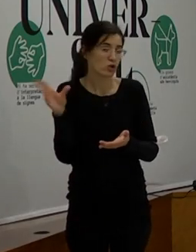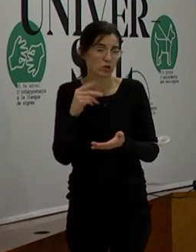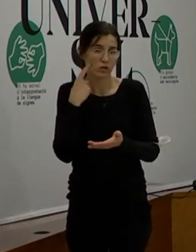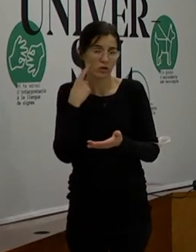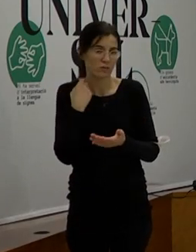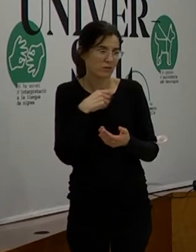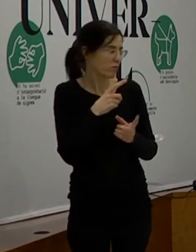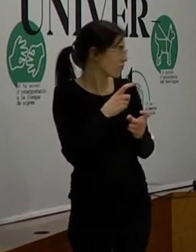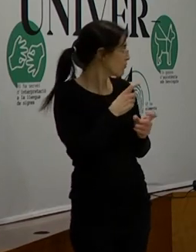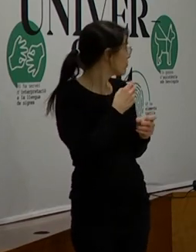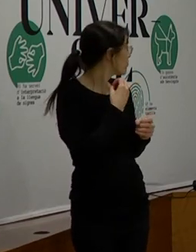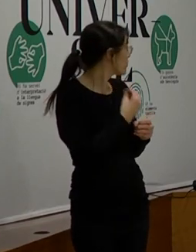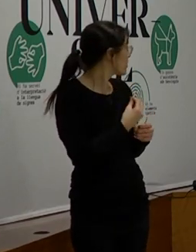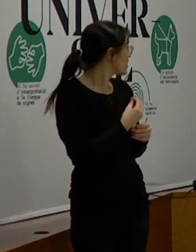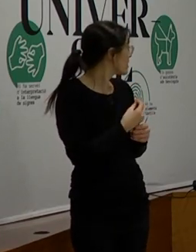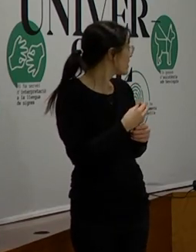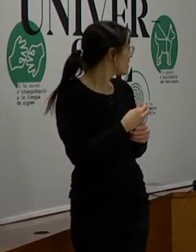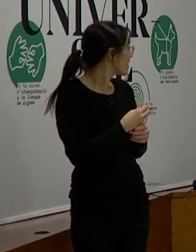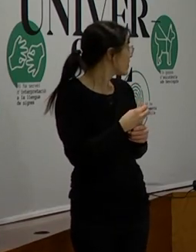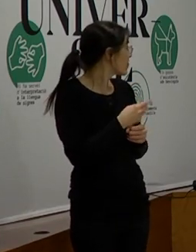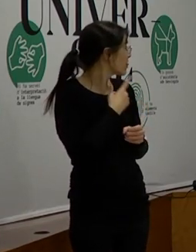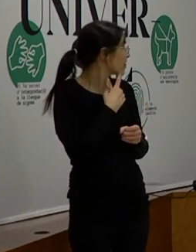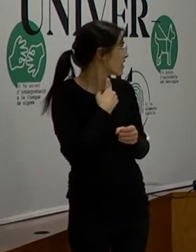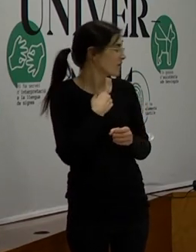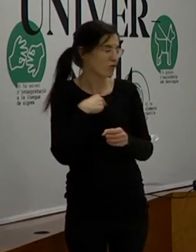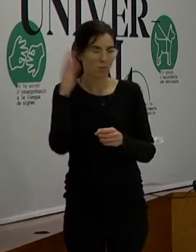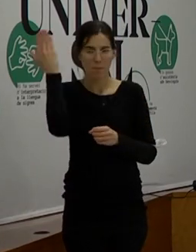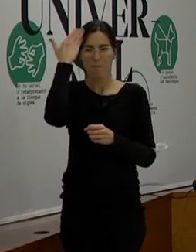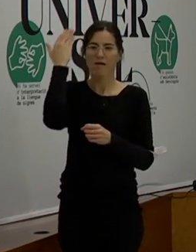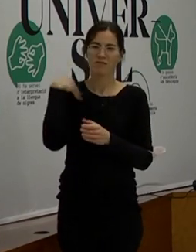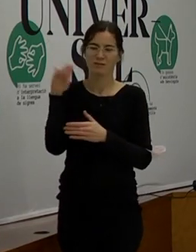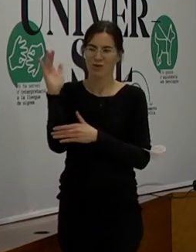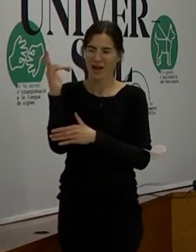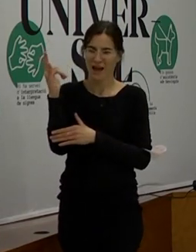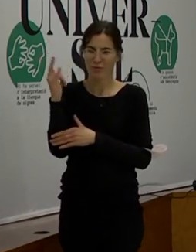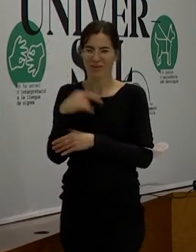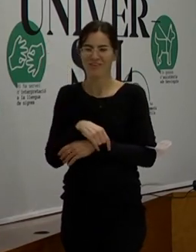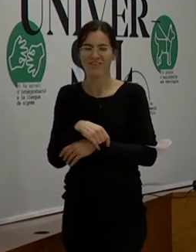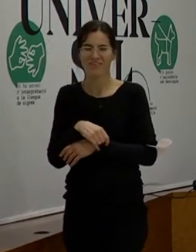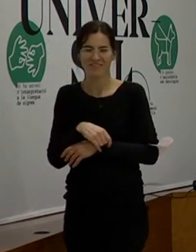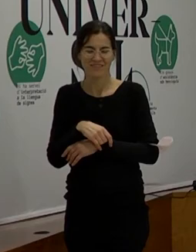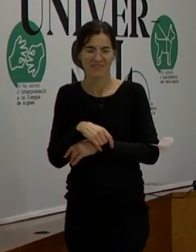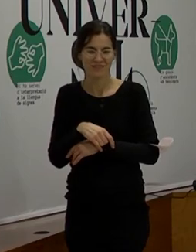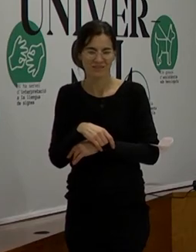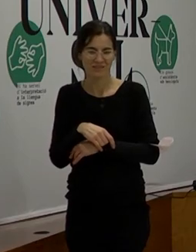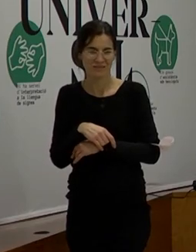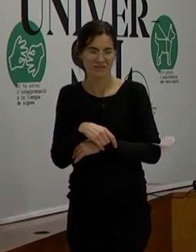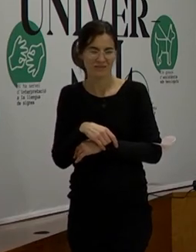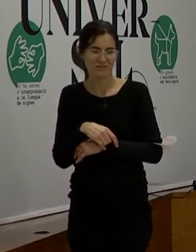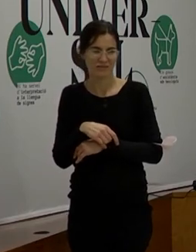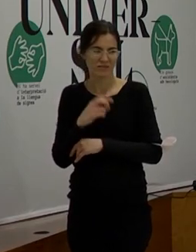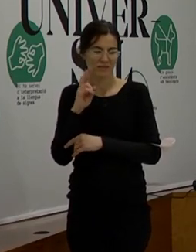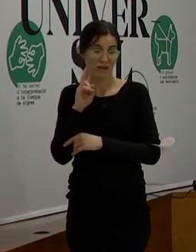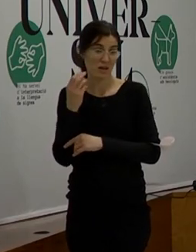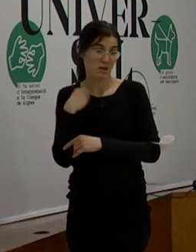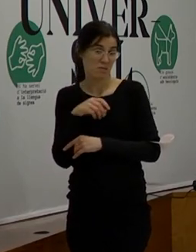Buena la foto, eh? Dice, es que le di un golpe al árbol, ¿no? Vale. Endavant, veus, mira, és